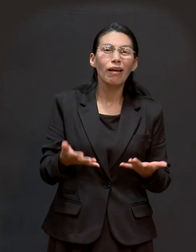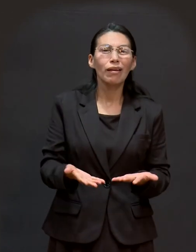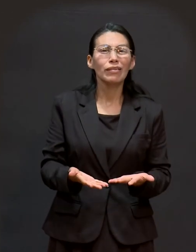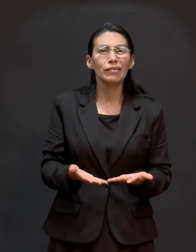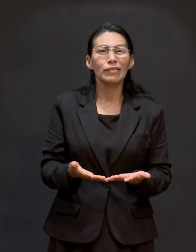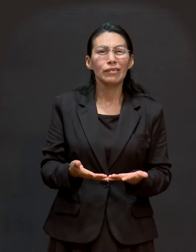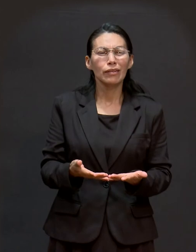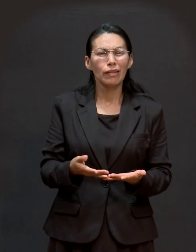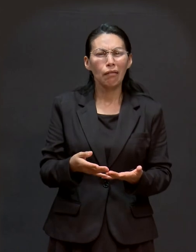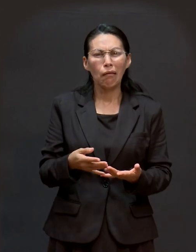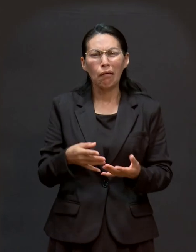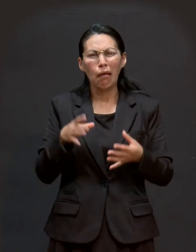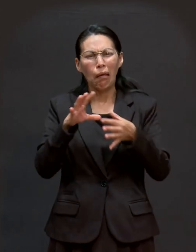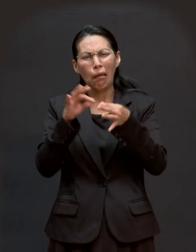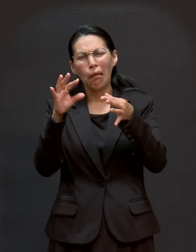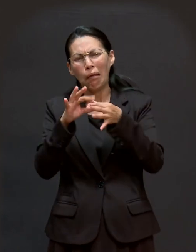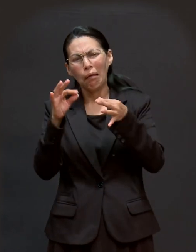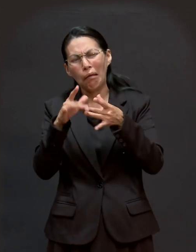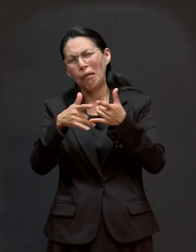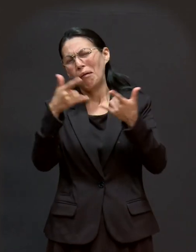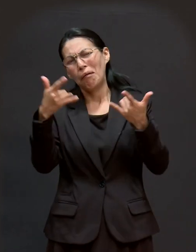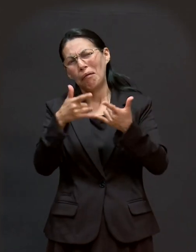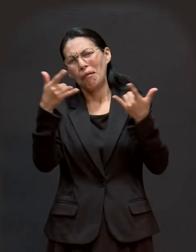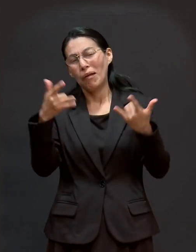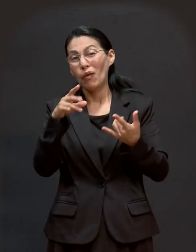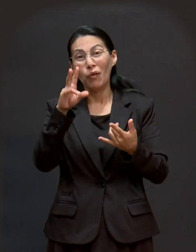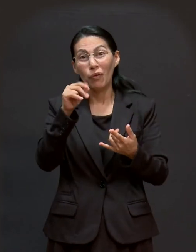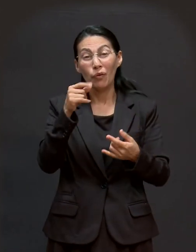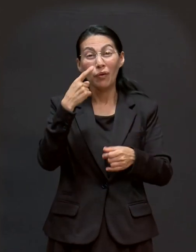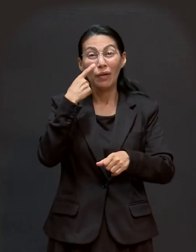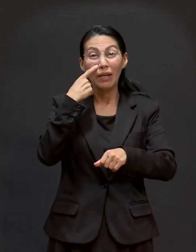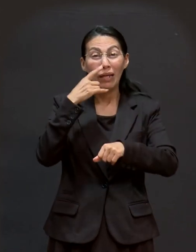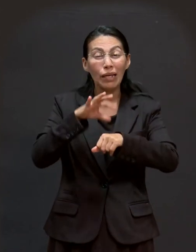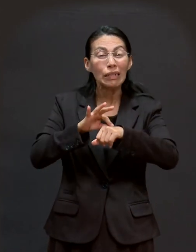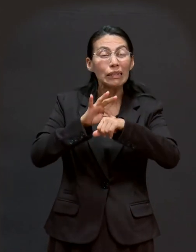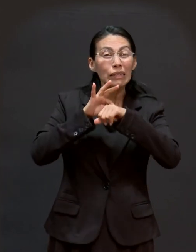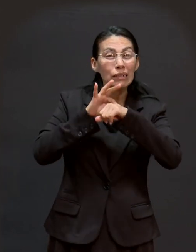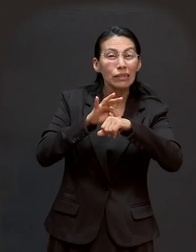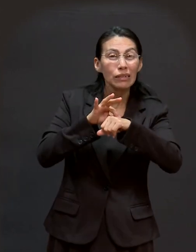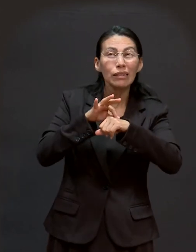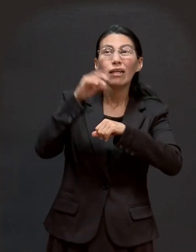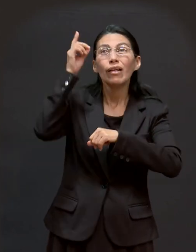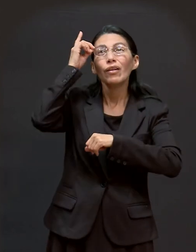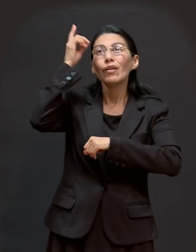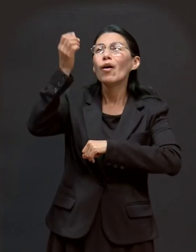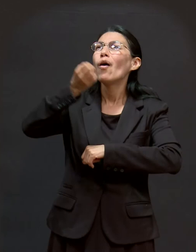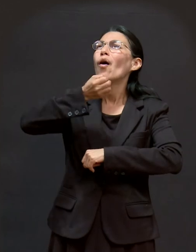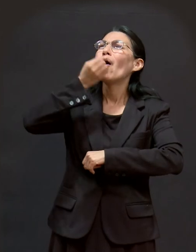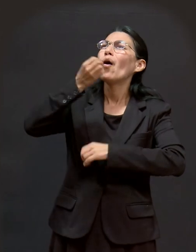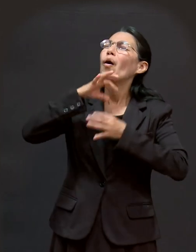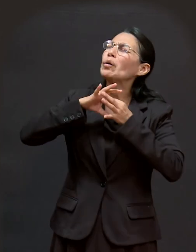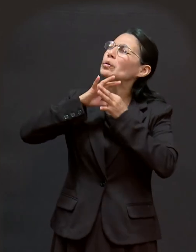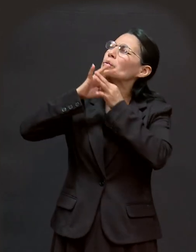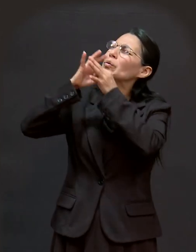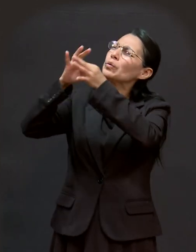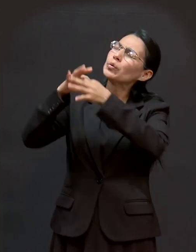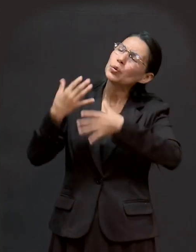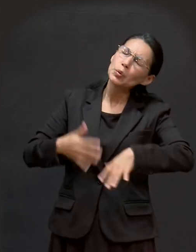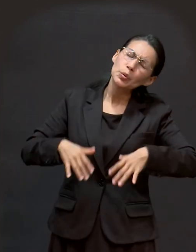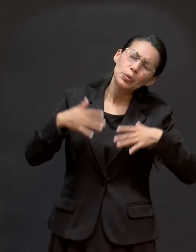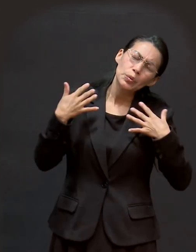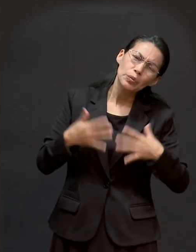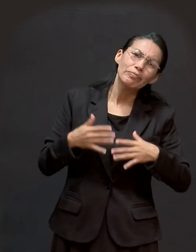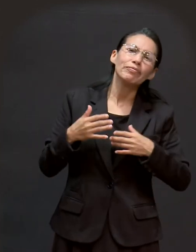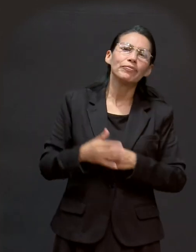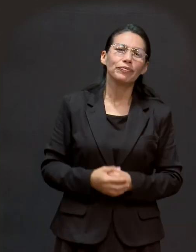escuchar historias no de la teoría sino de la experiencia que vivimos con dios en